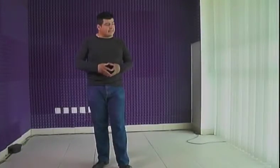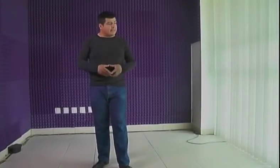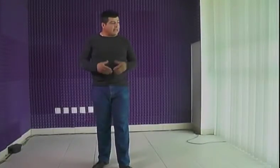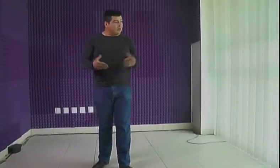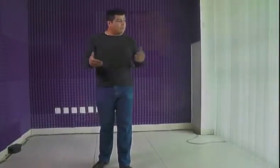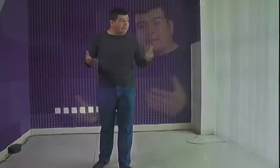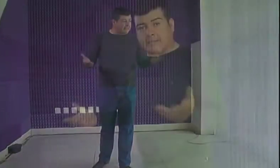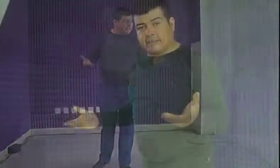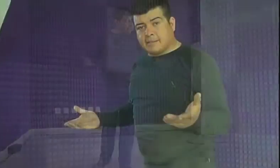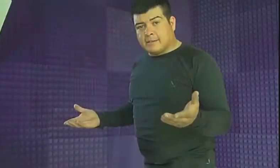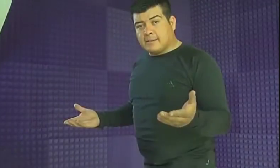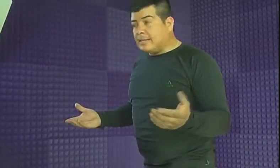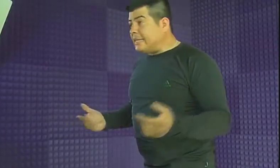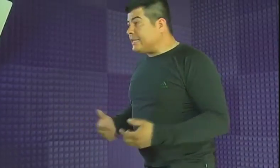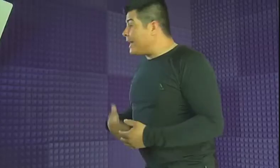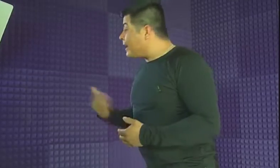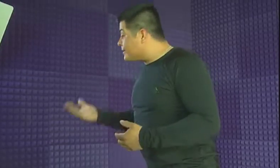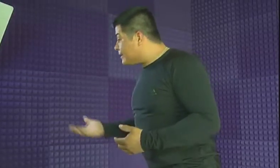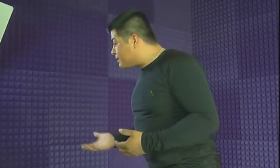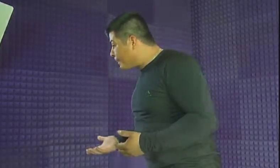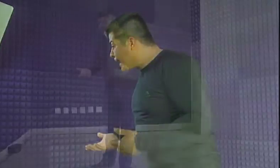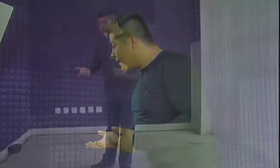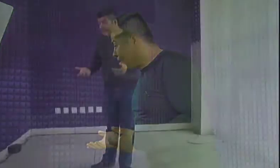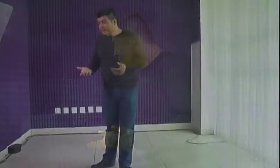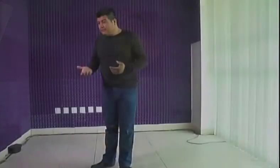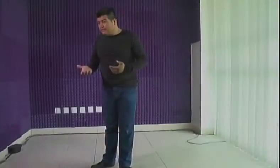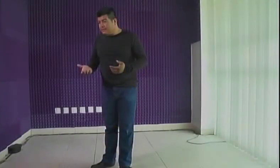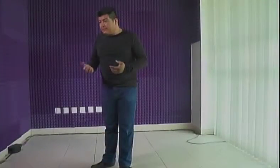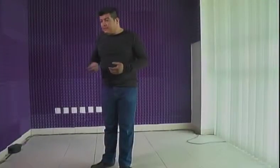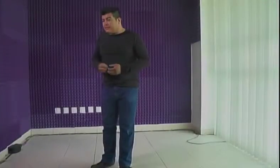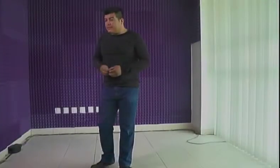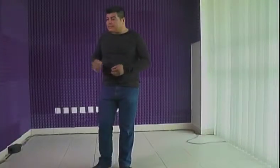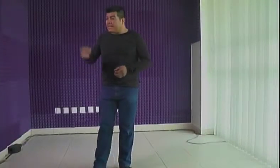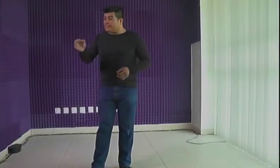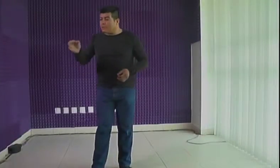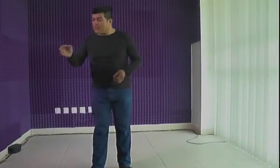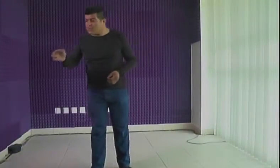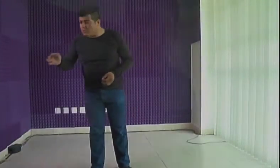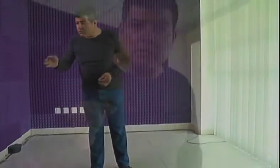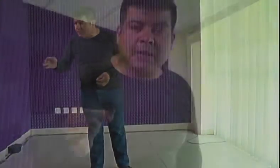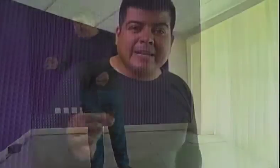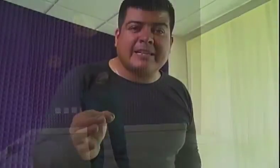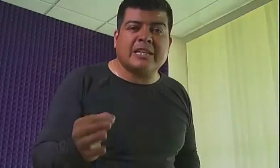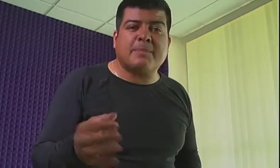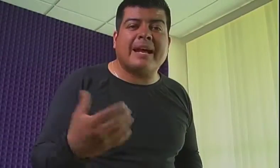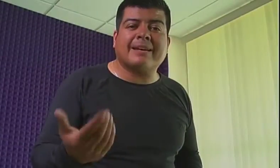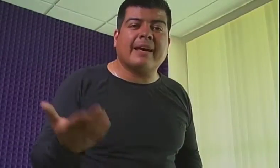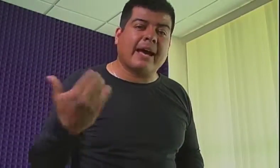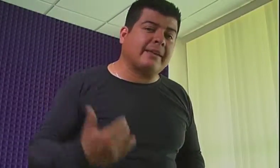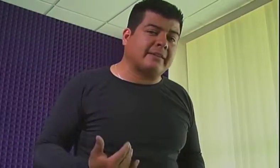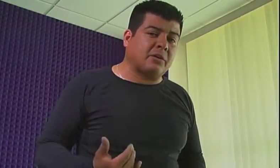el compartir. Dar sin esperar. Dar de corazón. Sin esperar que alguien te lo